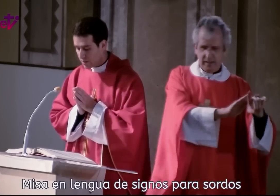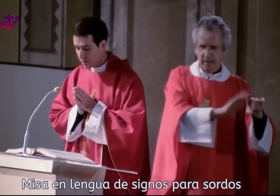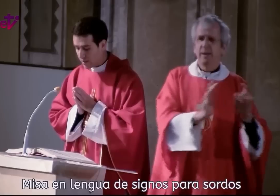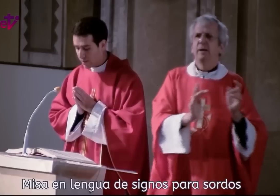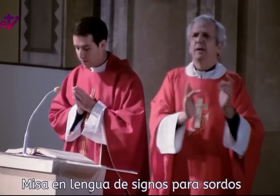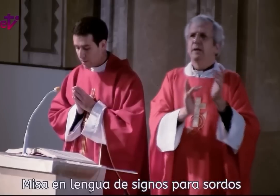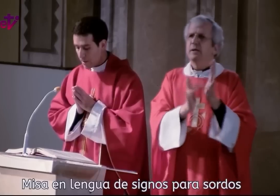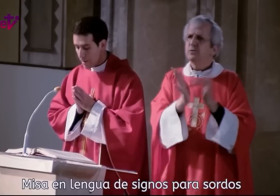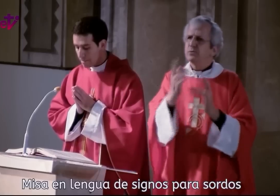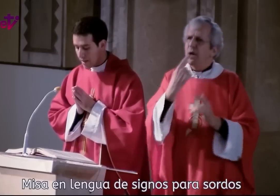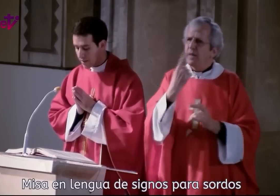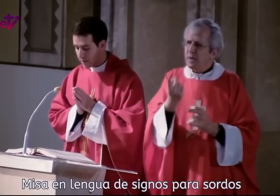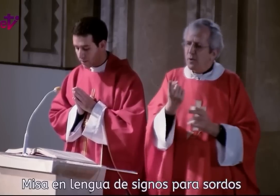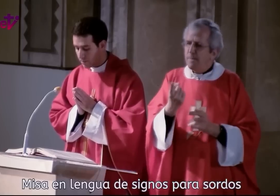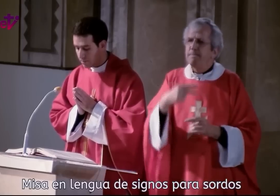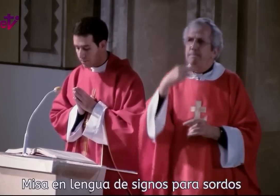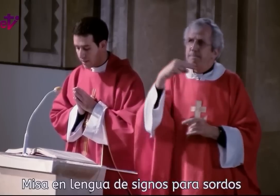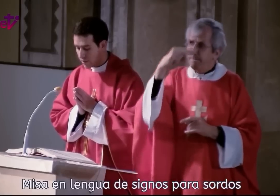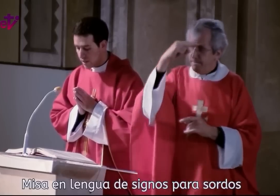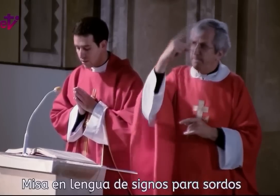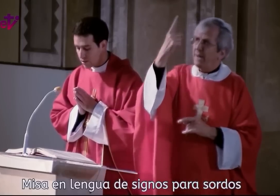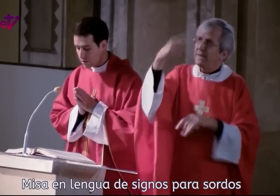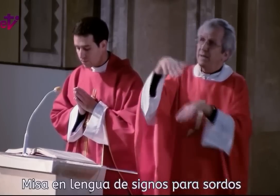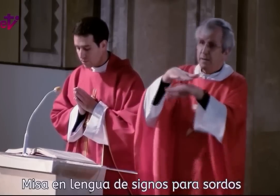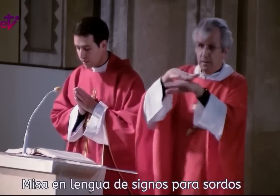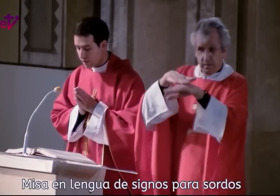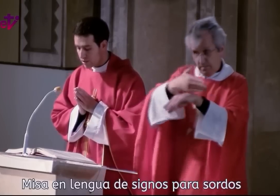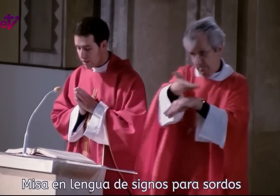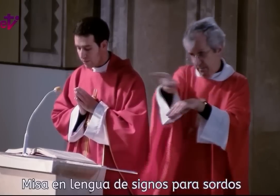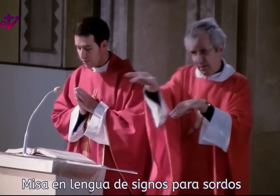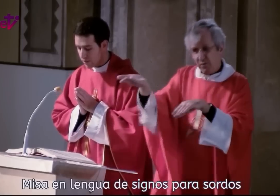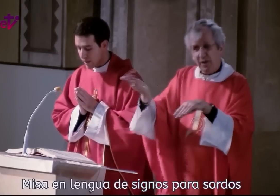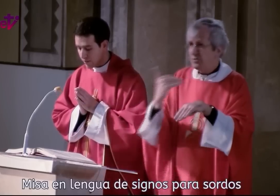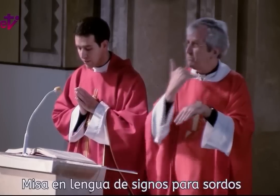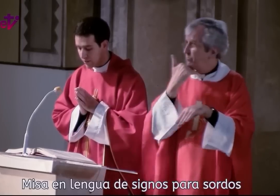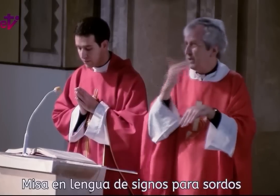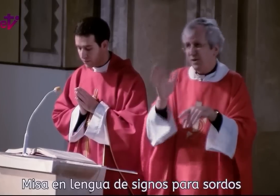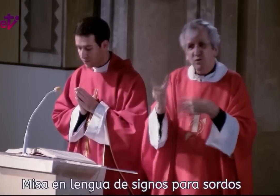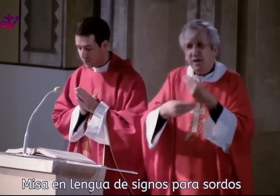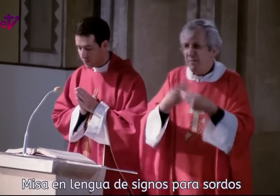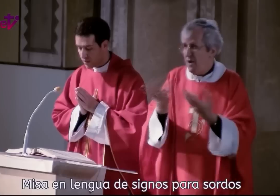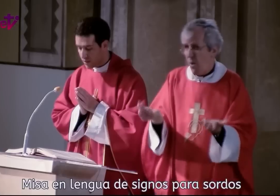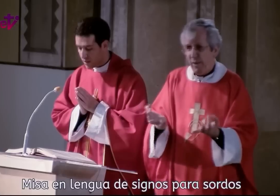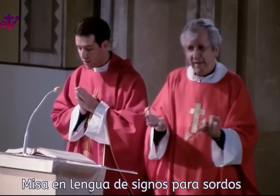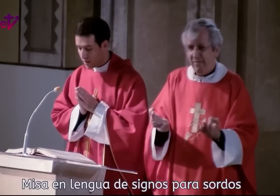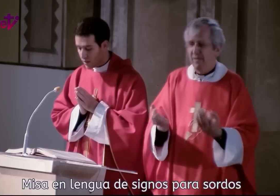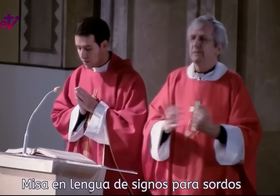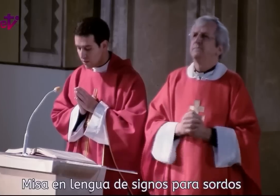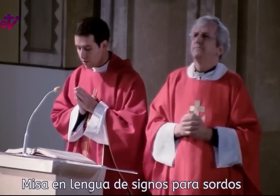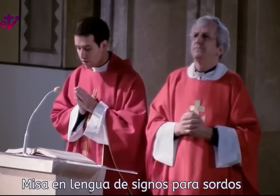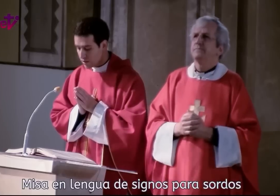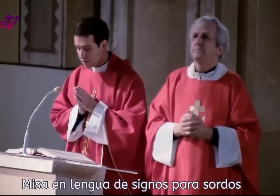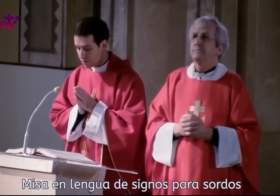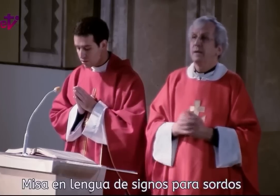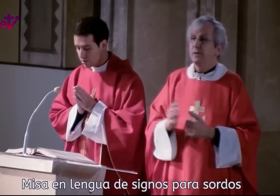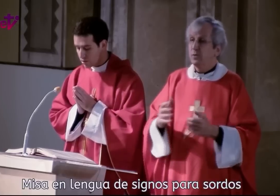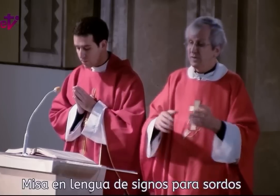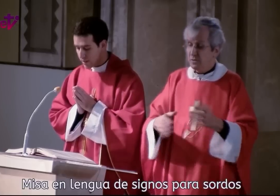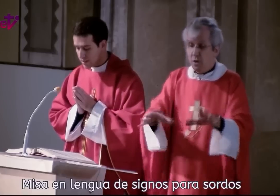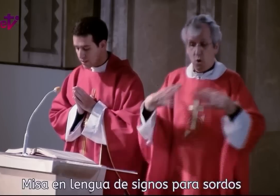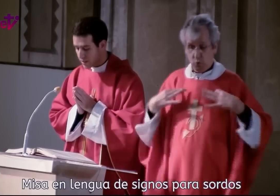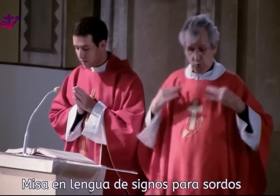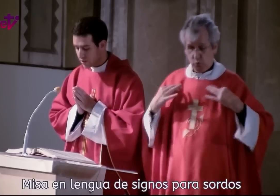Jesús decía: «Padre, perdónalos, porque no saben lo que hacen». Hicieron lotes con